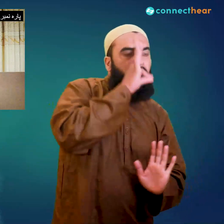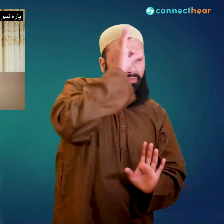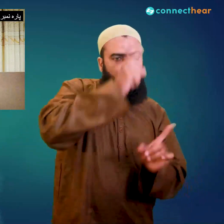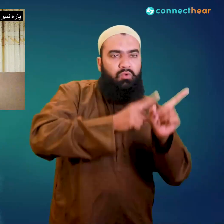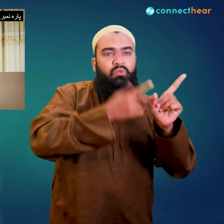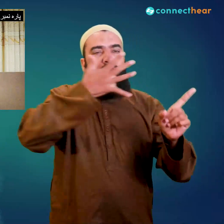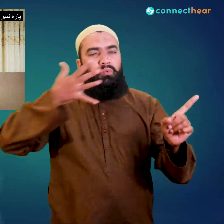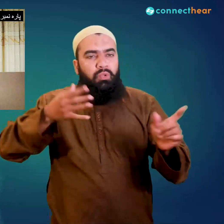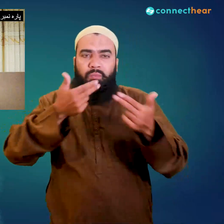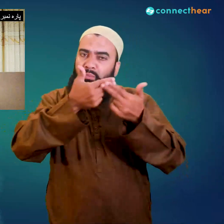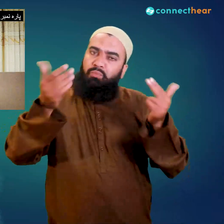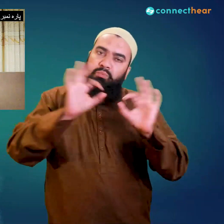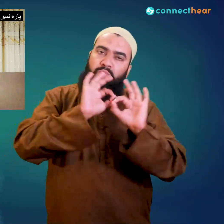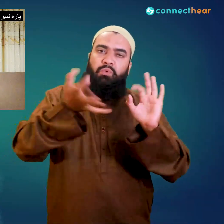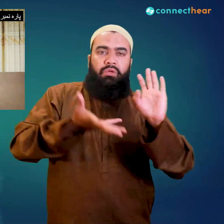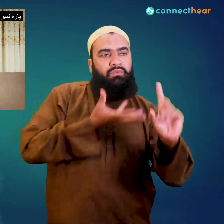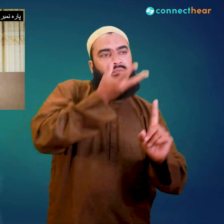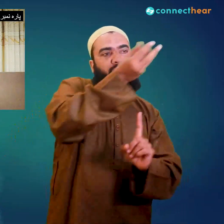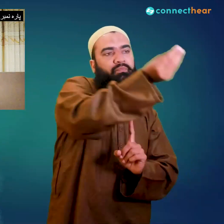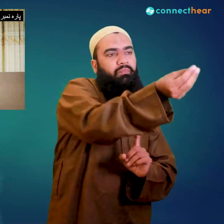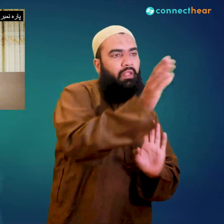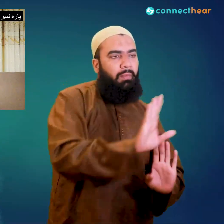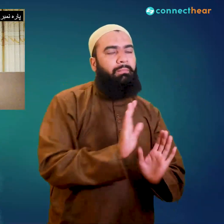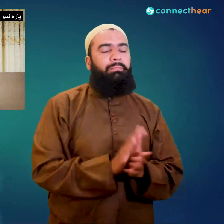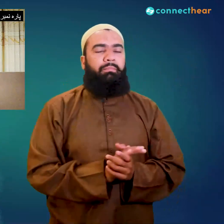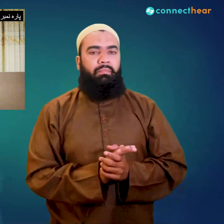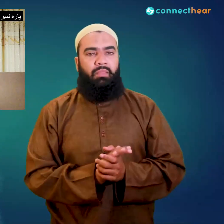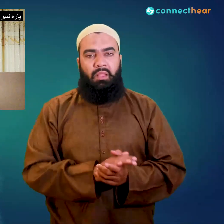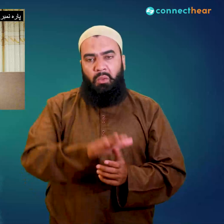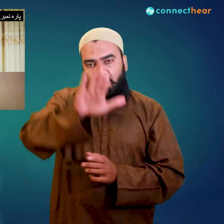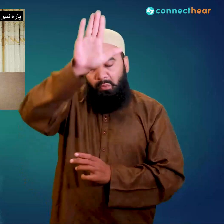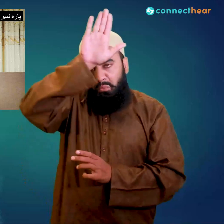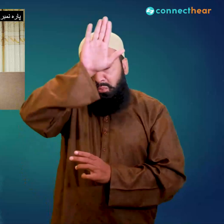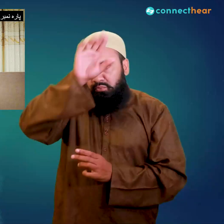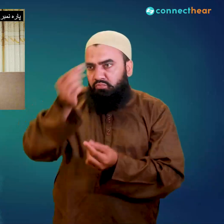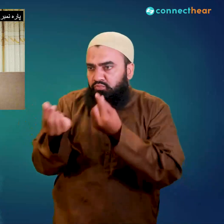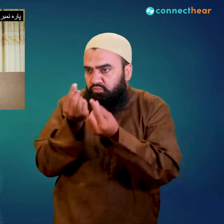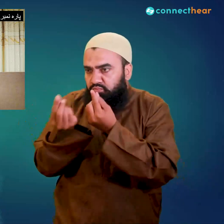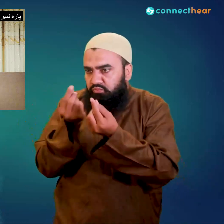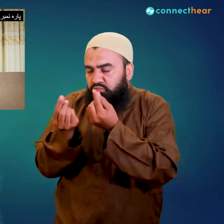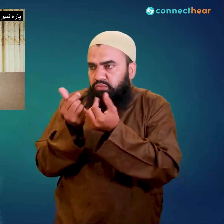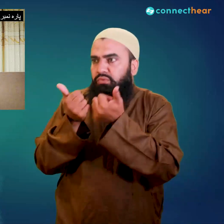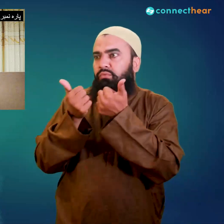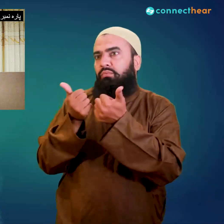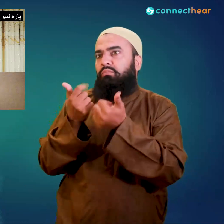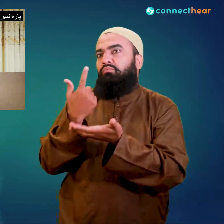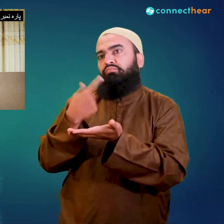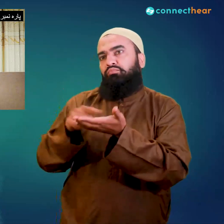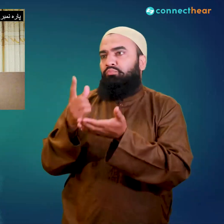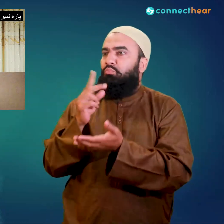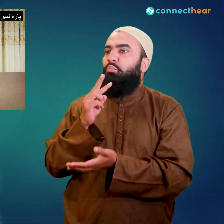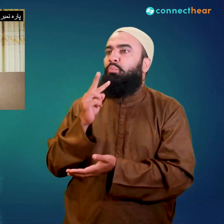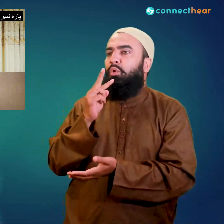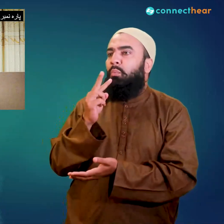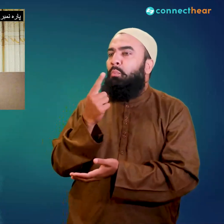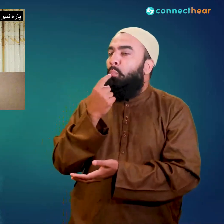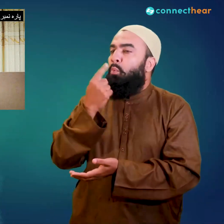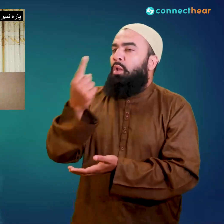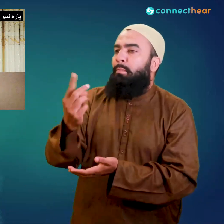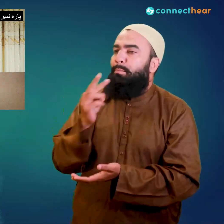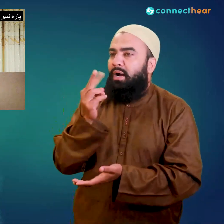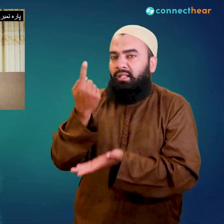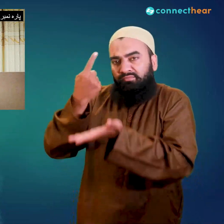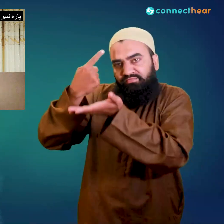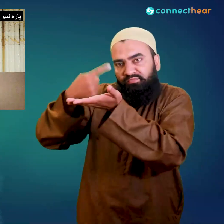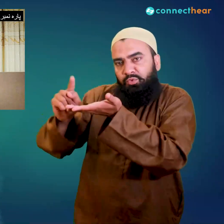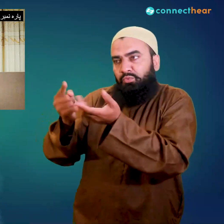علیہ السلام نے اور تجویز اس کے سامنے رکھی، تو بادشاہ مصر اس تجویز سے بہت خوش ہوا،